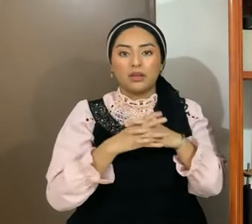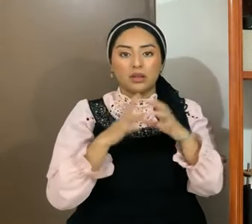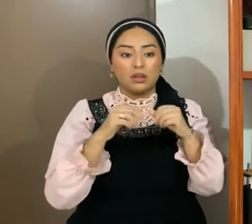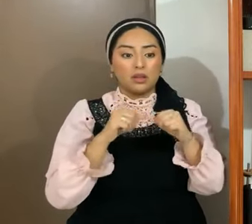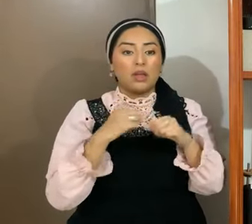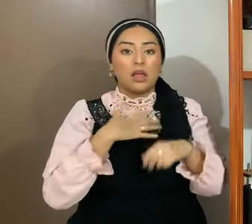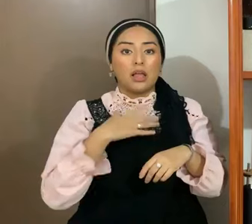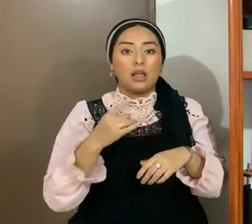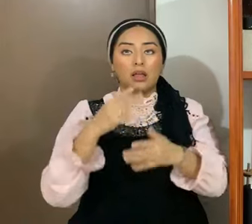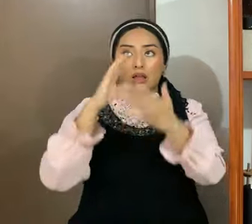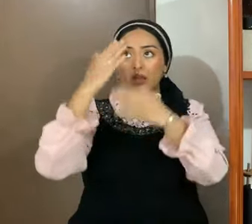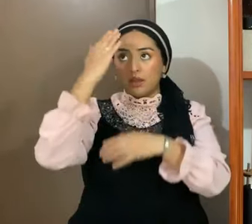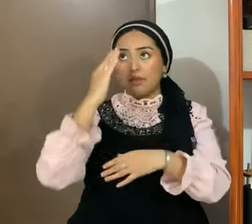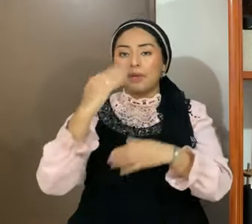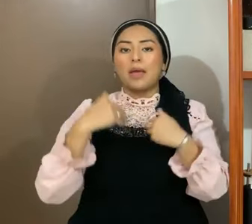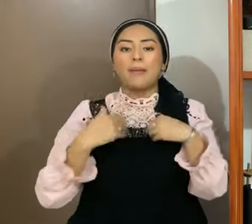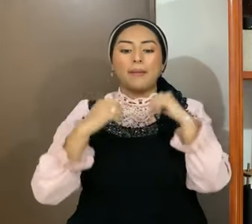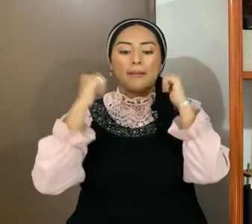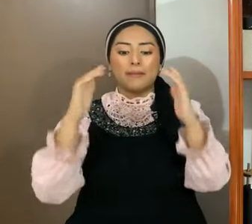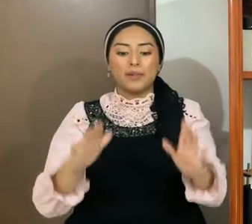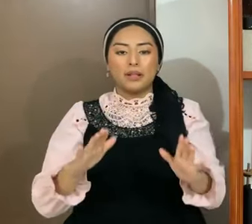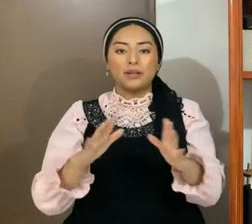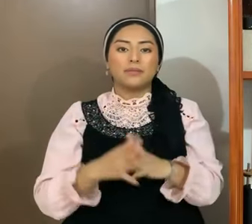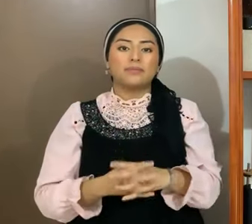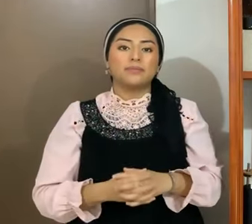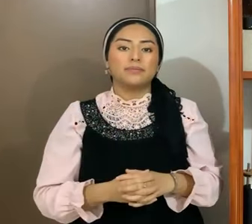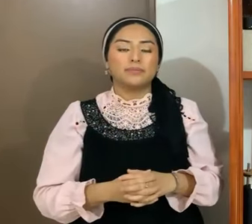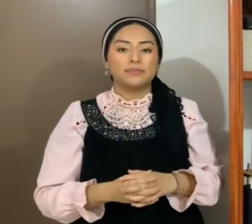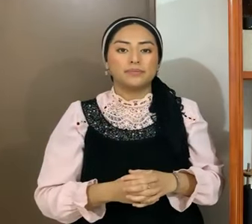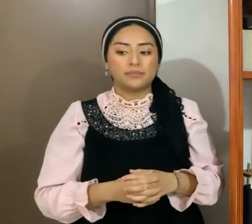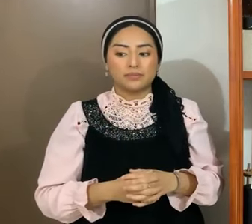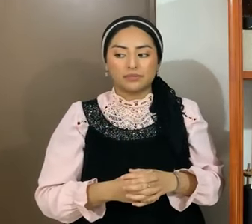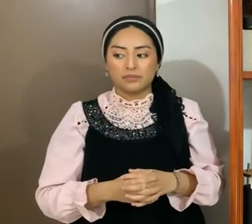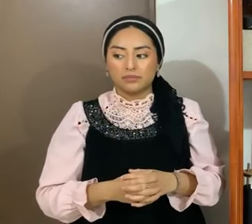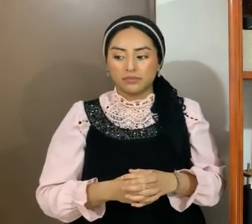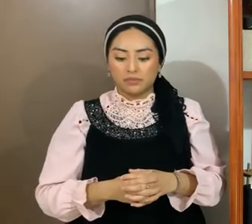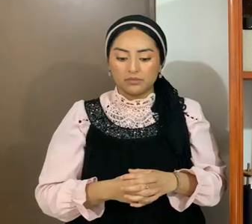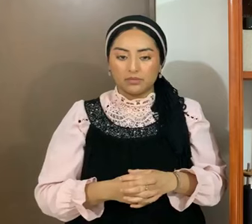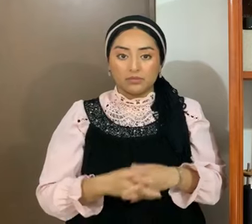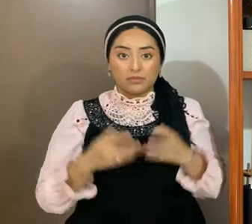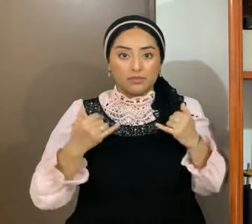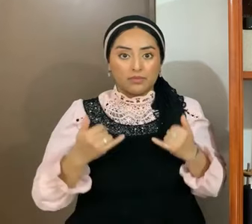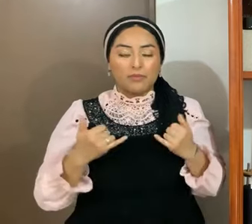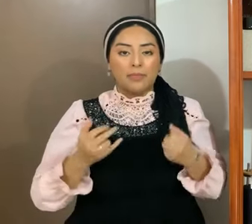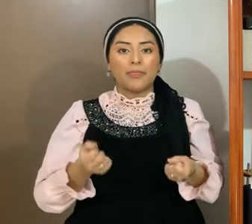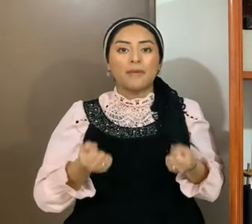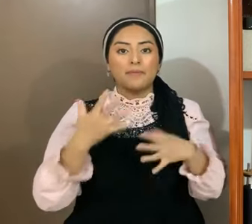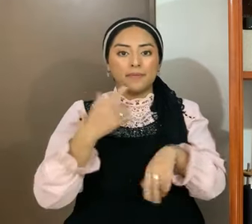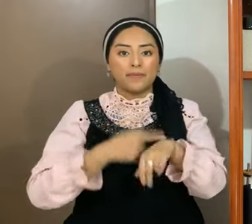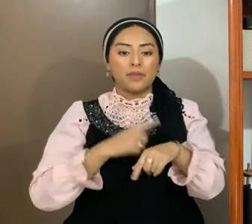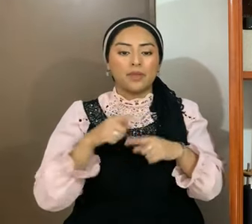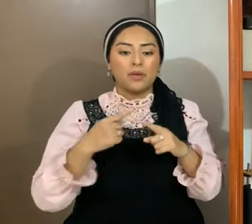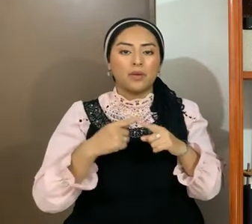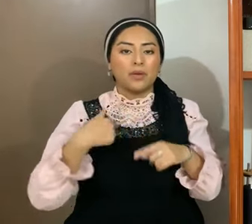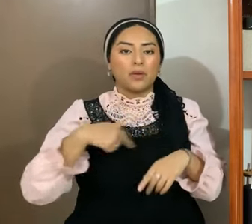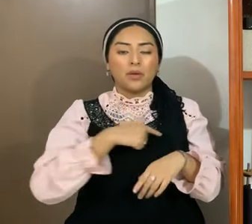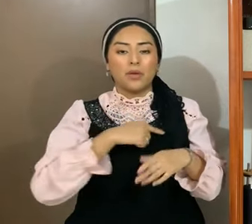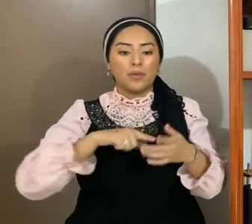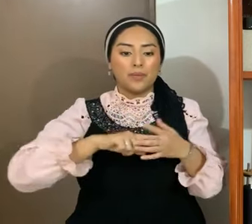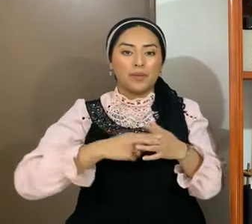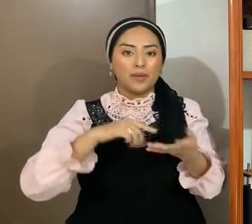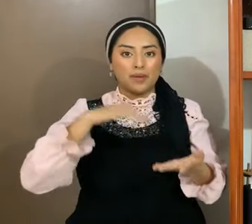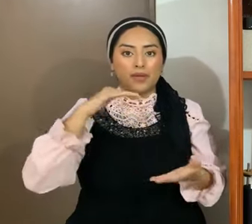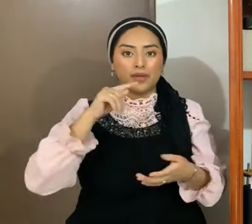sigue agradando al Eterno, tendrá bendición. Ahora, muchas veces cuando comenzamos a estudiar Torah hay almas